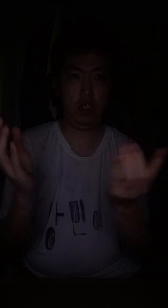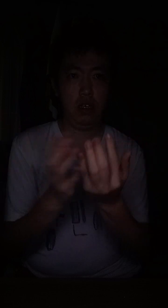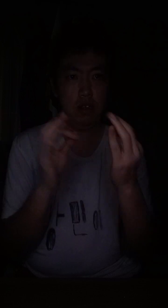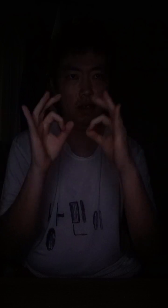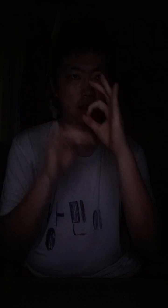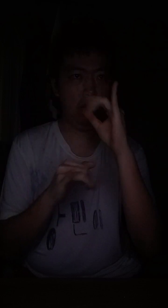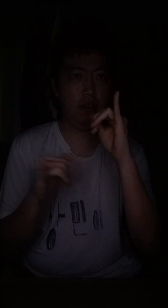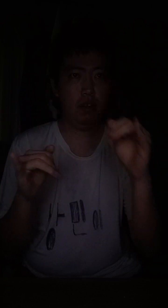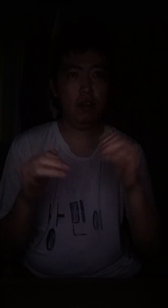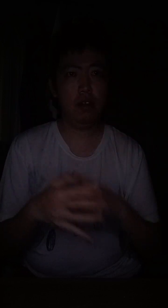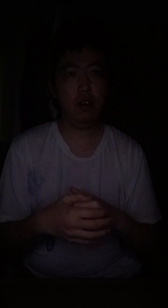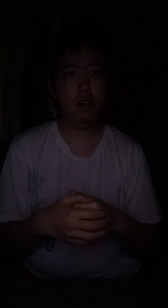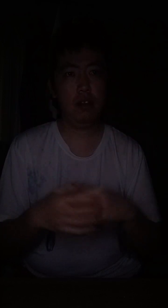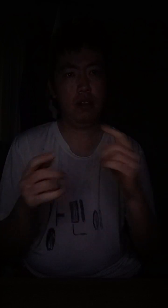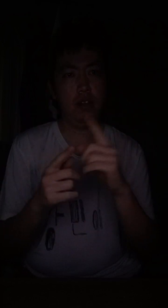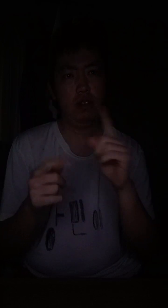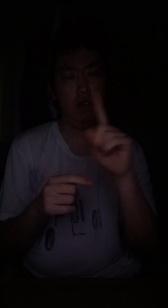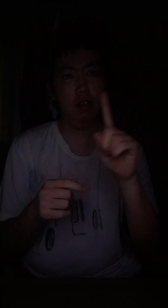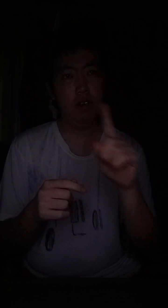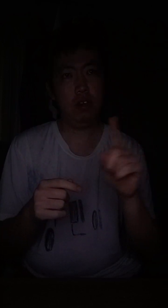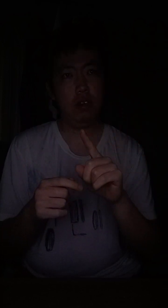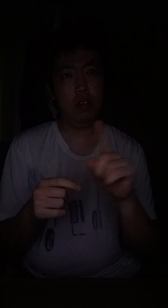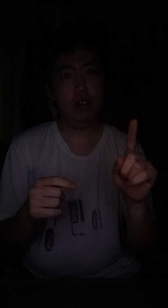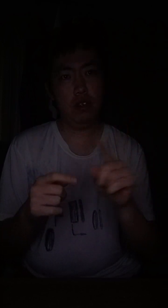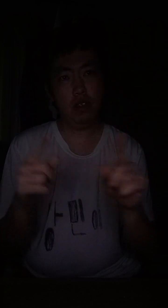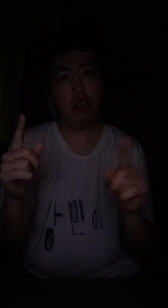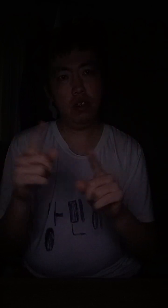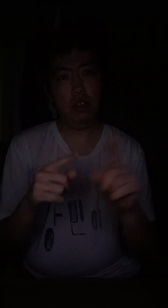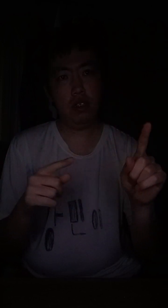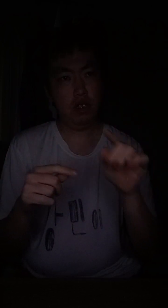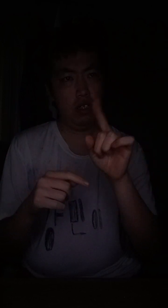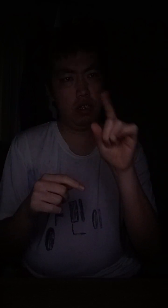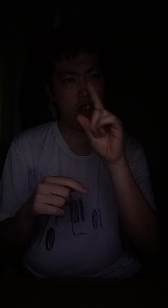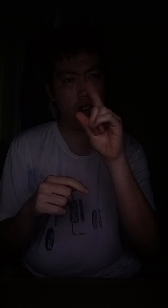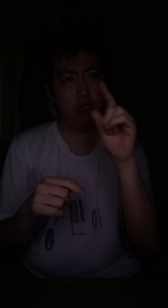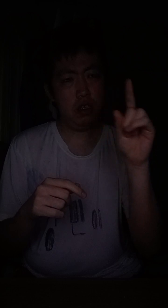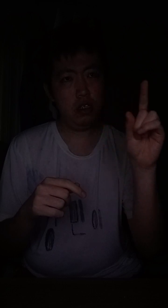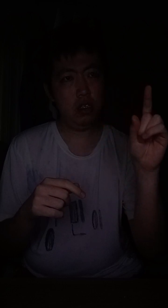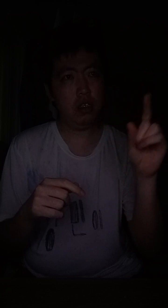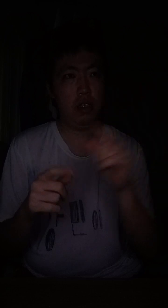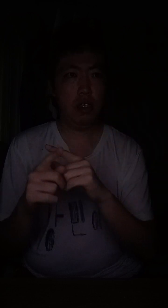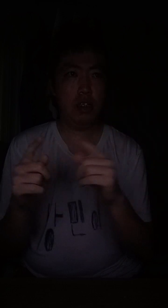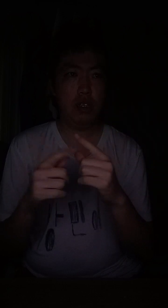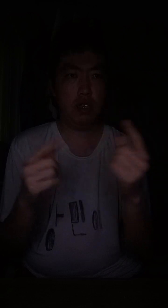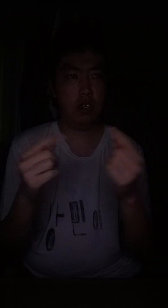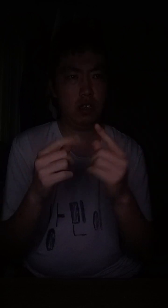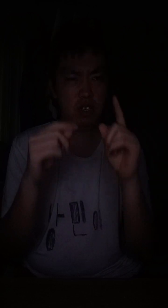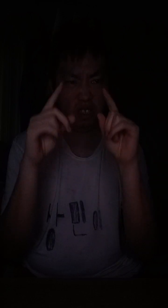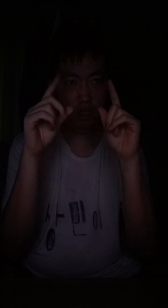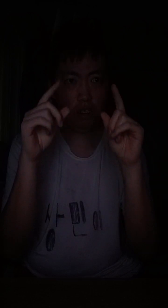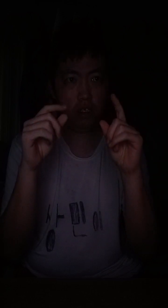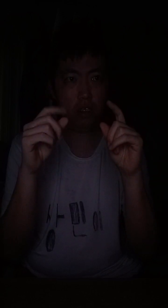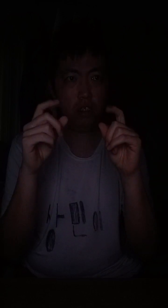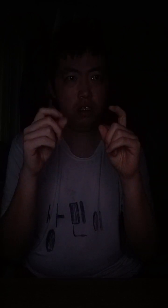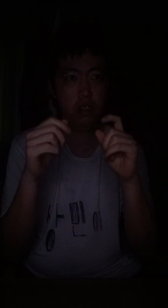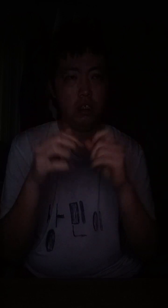있습니다. 탐지기의 버튼을 누르면 몰카 기기에서 방출되는 주파수를 찾아내 신호음을 내는 원리인데요.